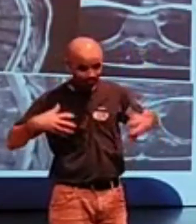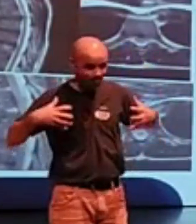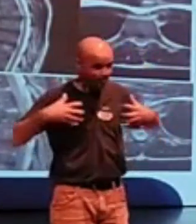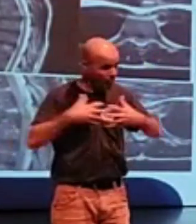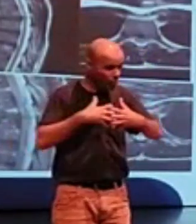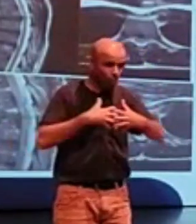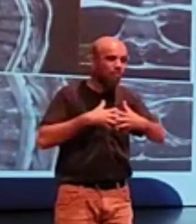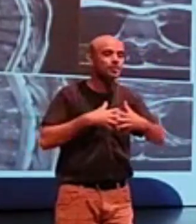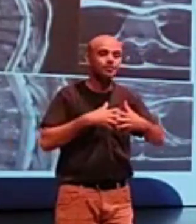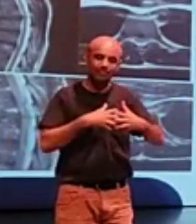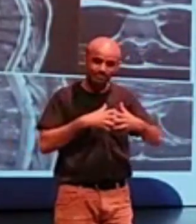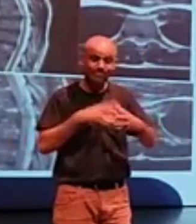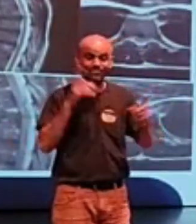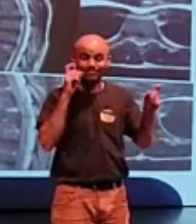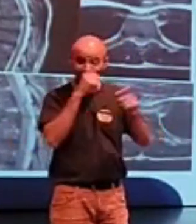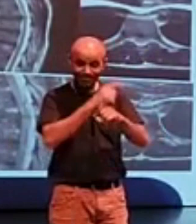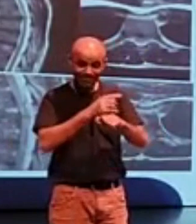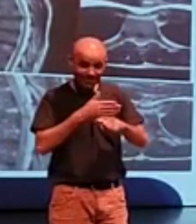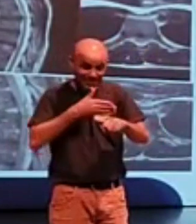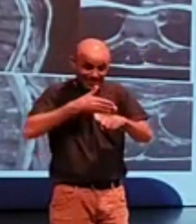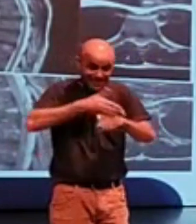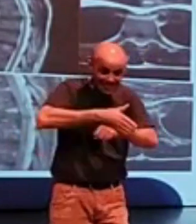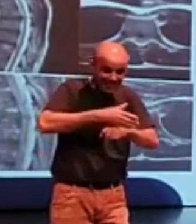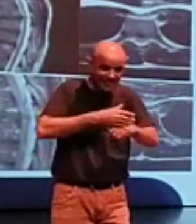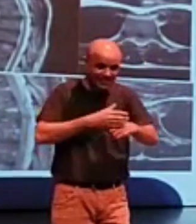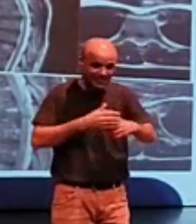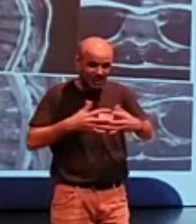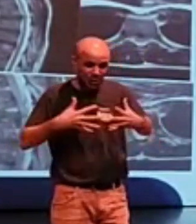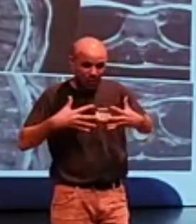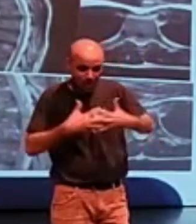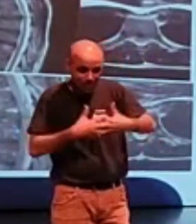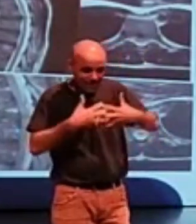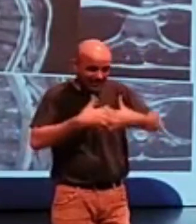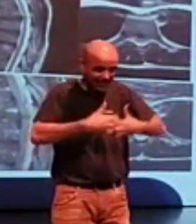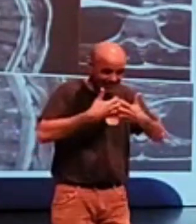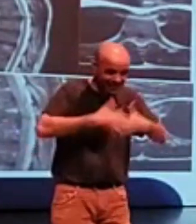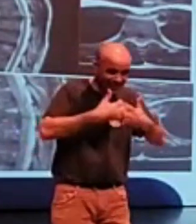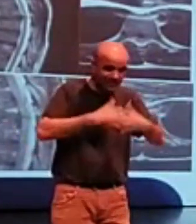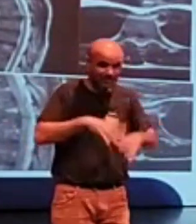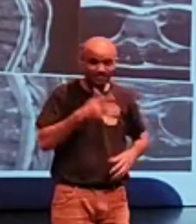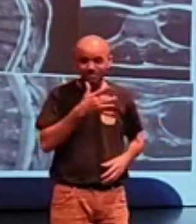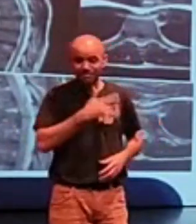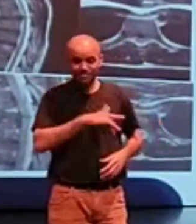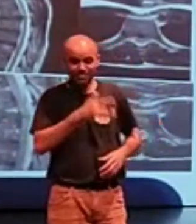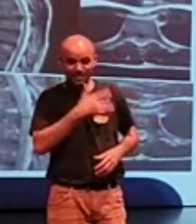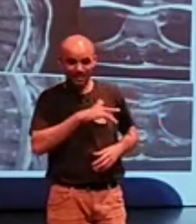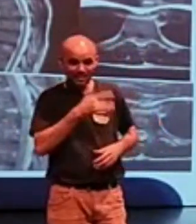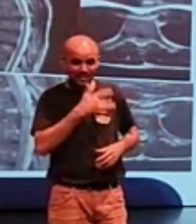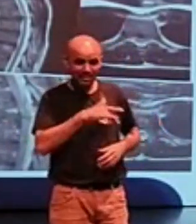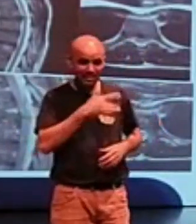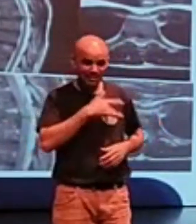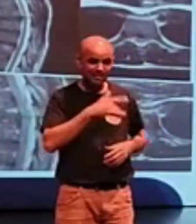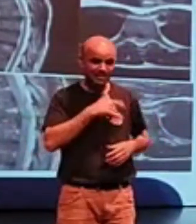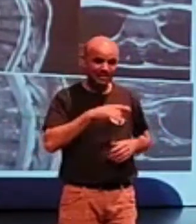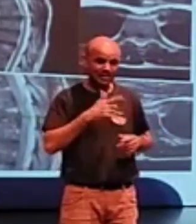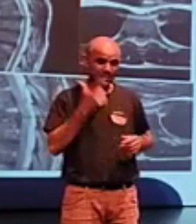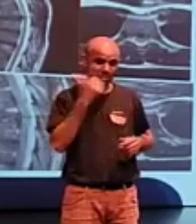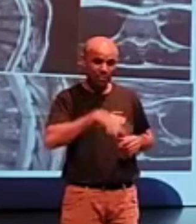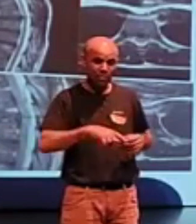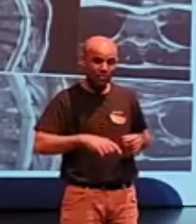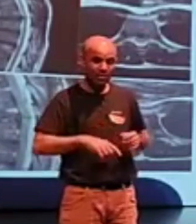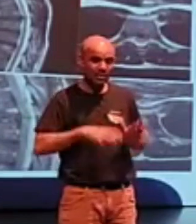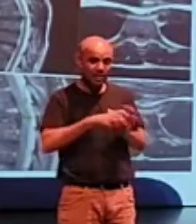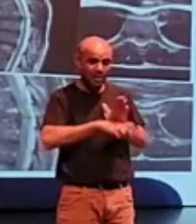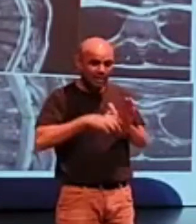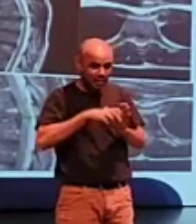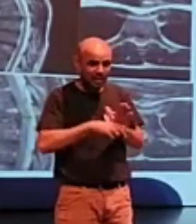torácicas sim. É difícil o acesso, as complicações existem e é o nosso temor realmente no medo da paraplegia. Esse aqui é um caso de